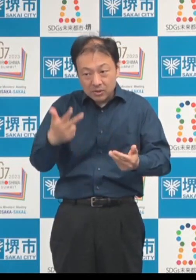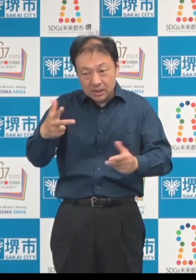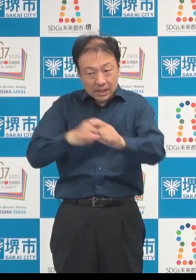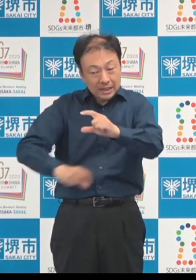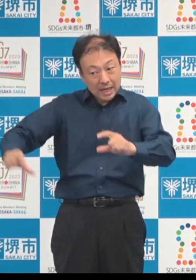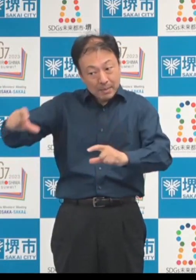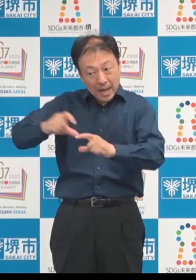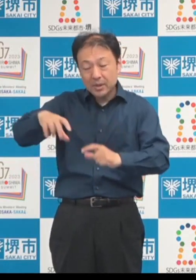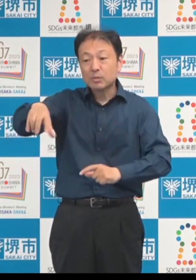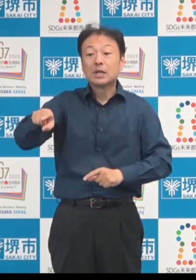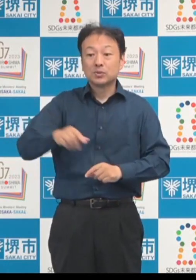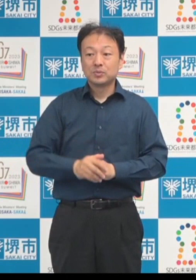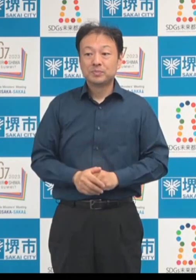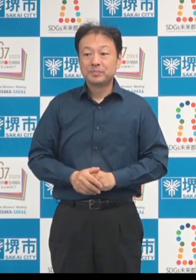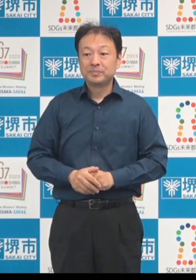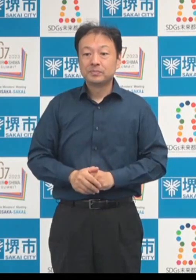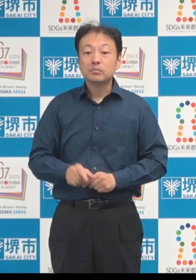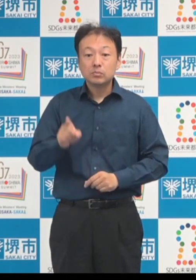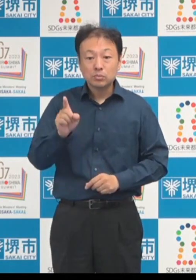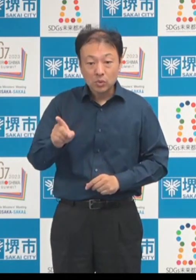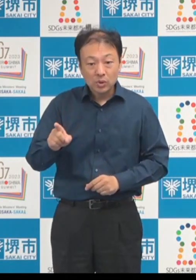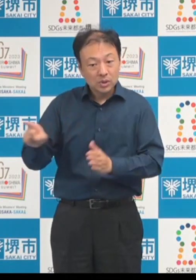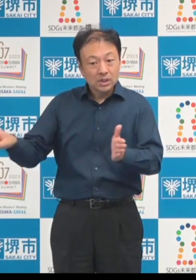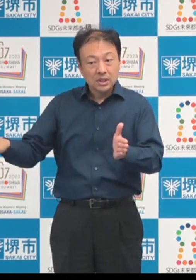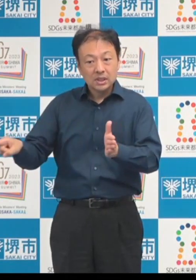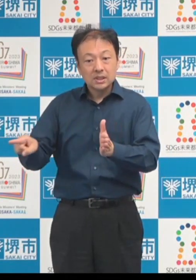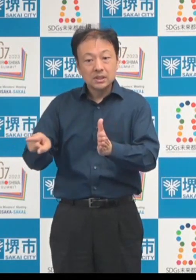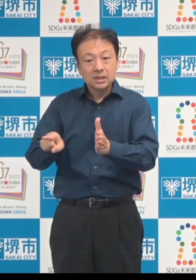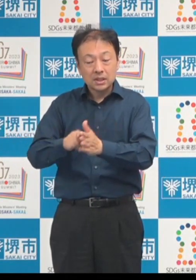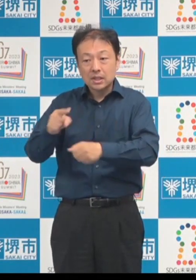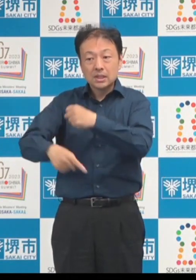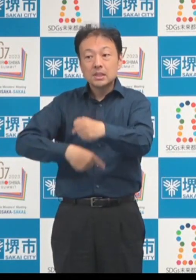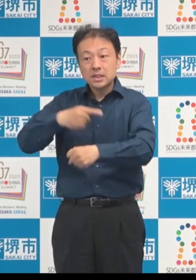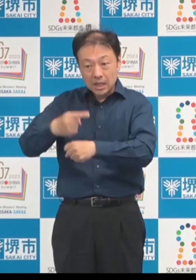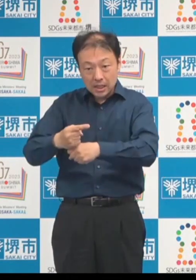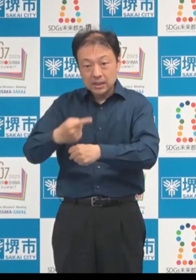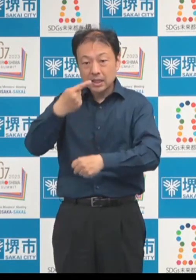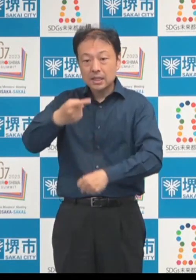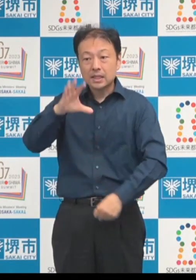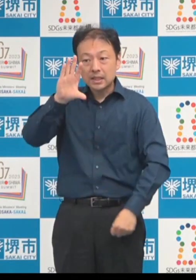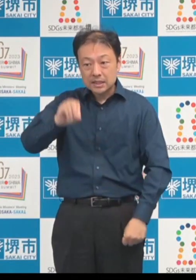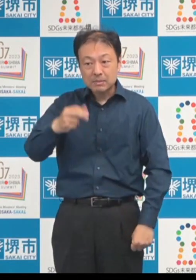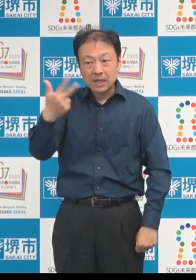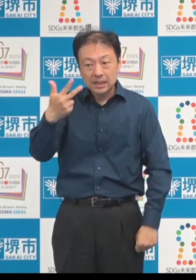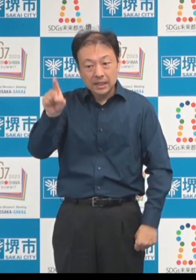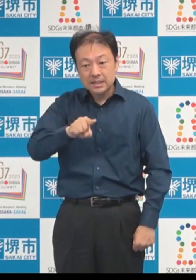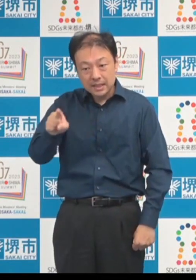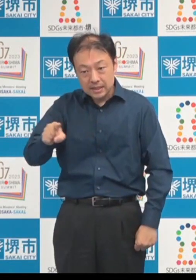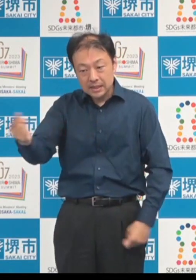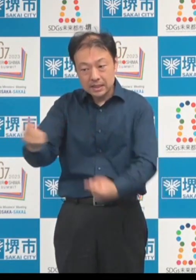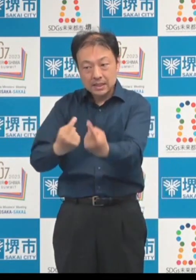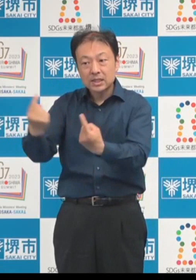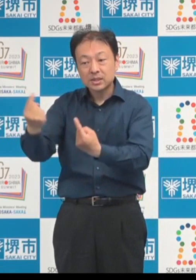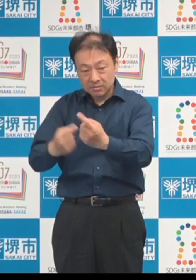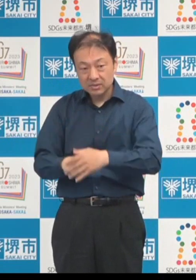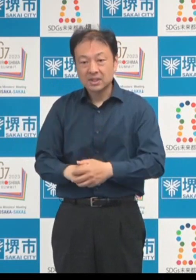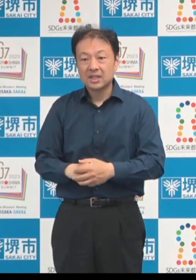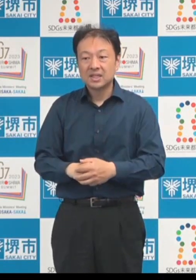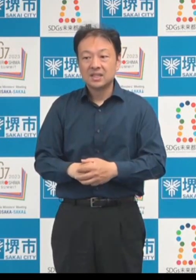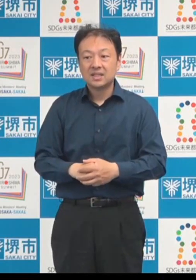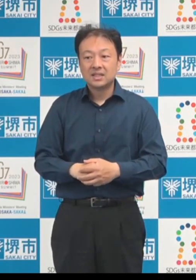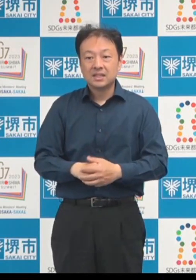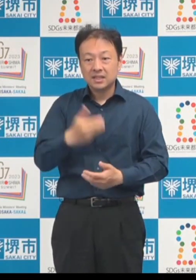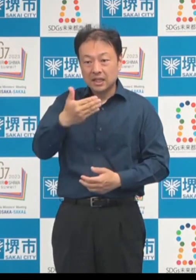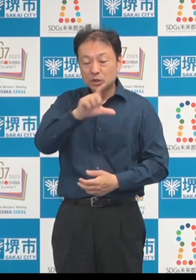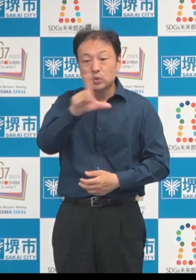ちらの方でですね、実際に1年間の延べ来場者数が1万7000であったりとかですね、今月もマッチング件数